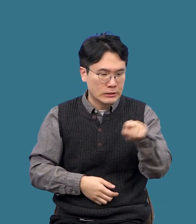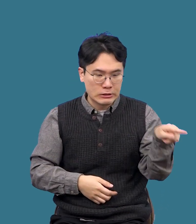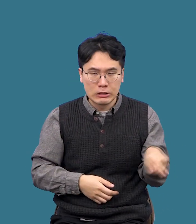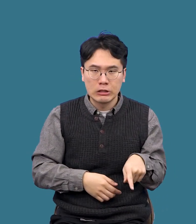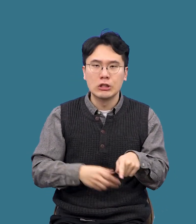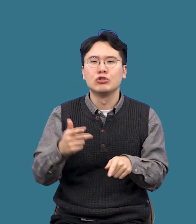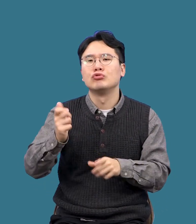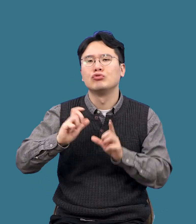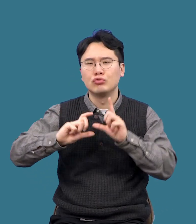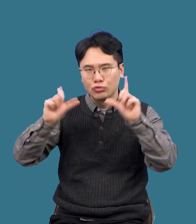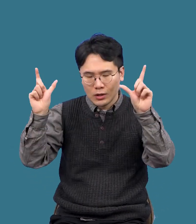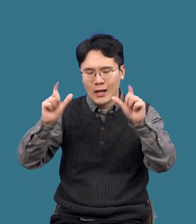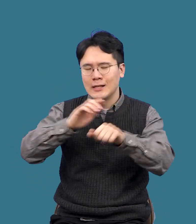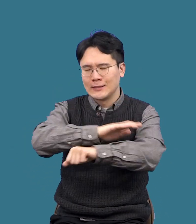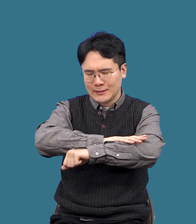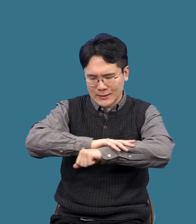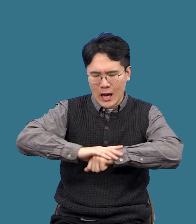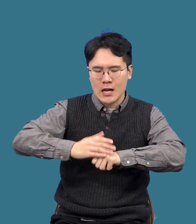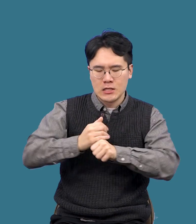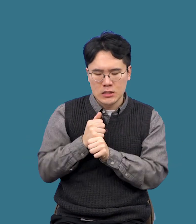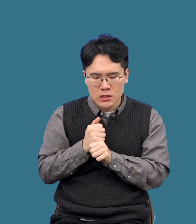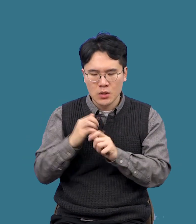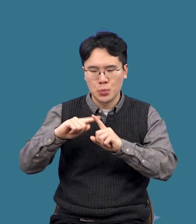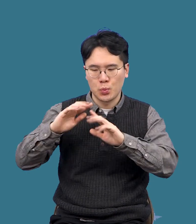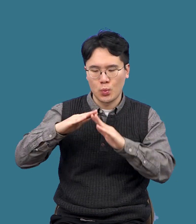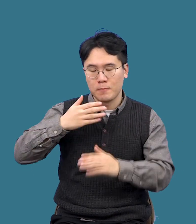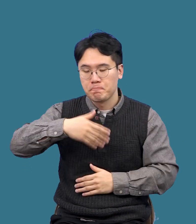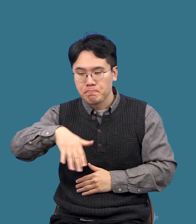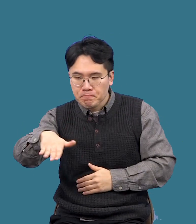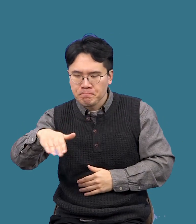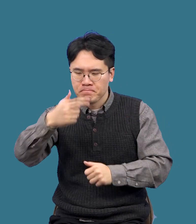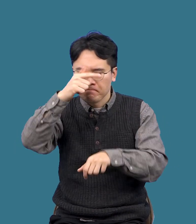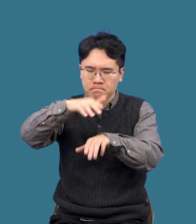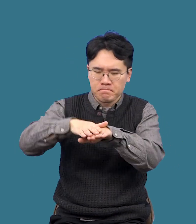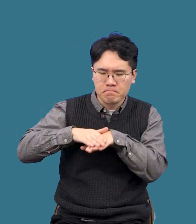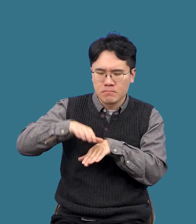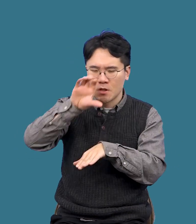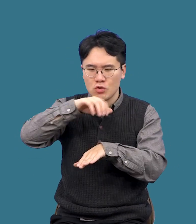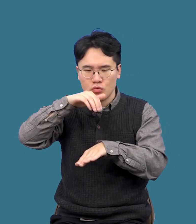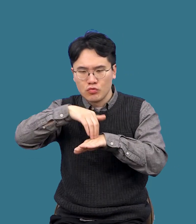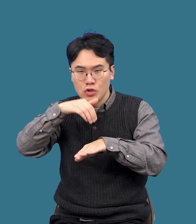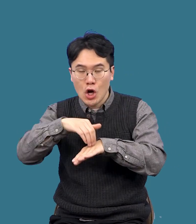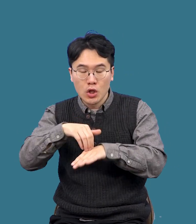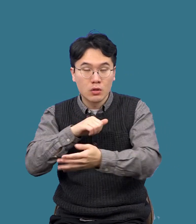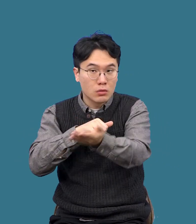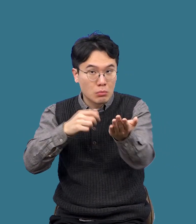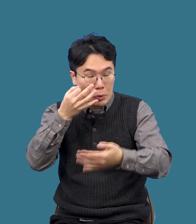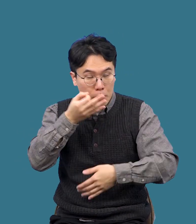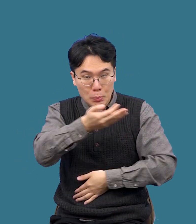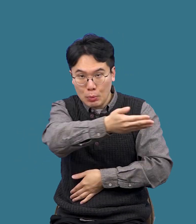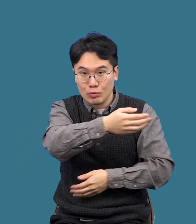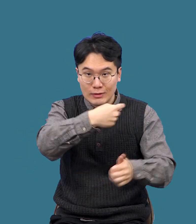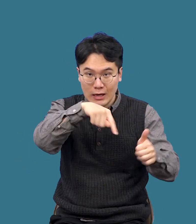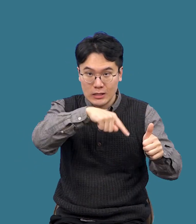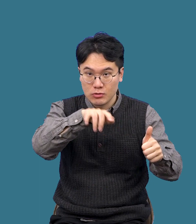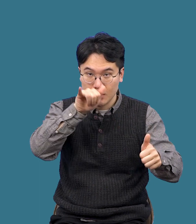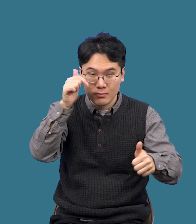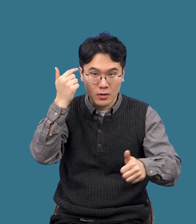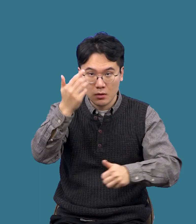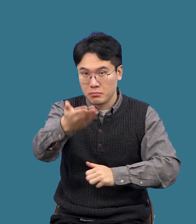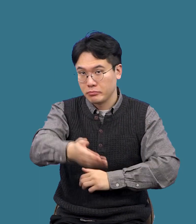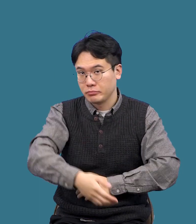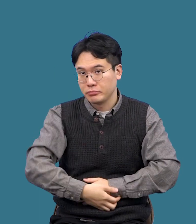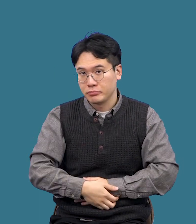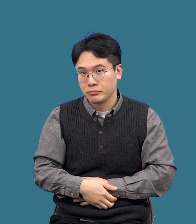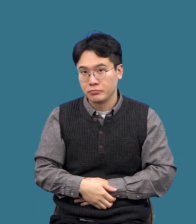주일 성수하고 신실하게 교회 나가서 예배하는 훈련을 우리가 보여주고 시키고 있나요?